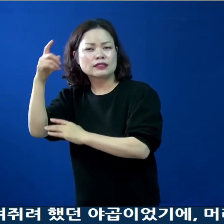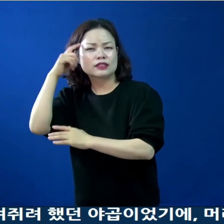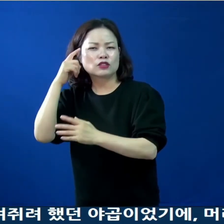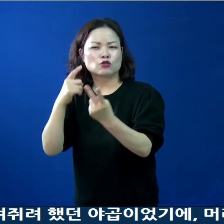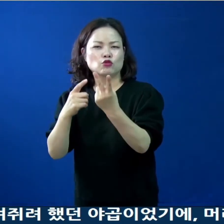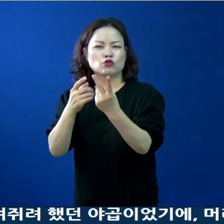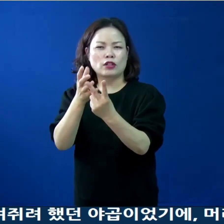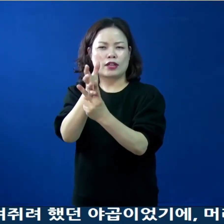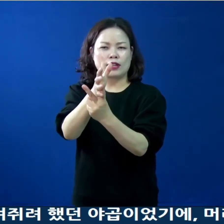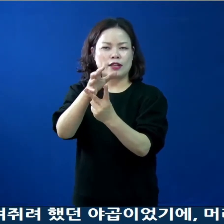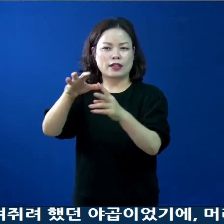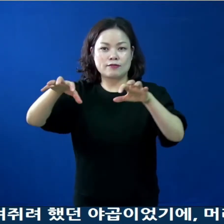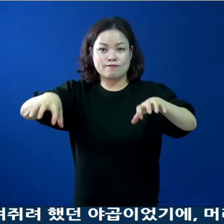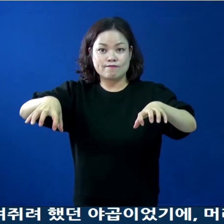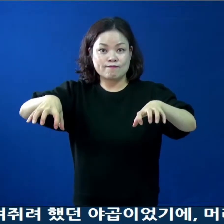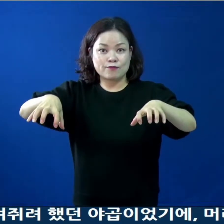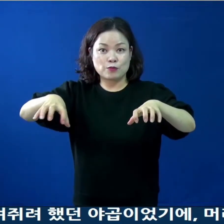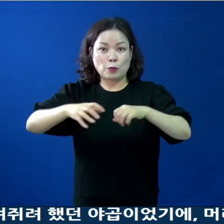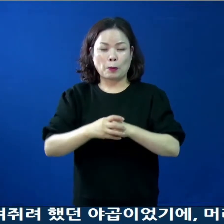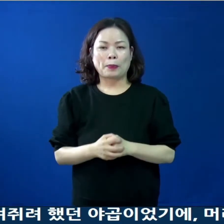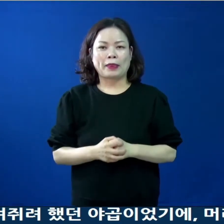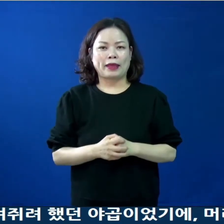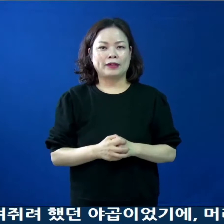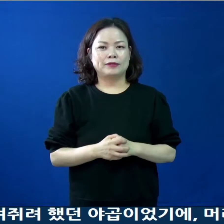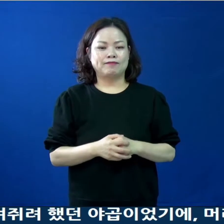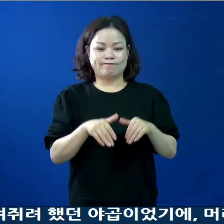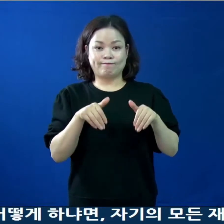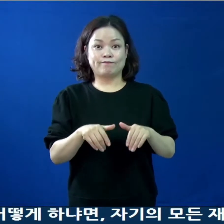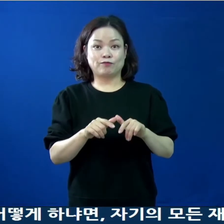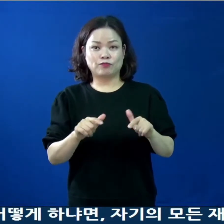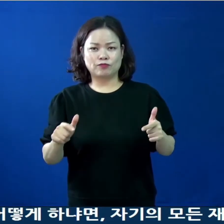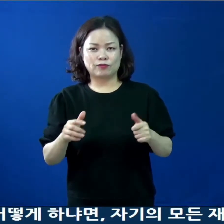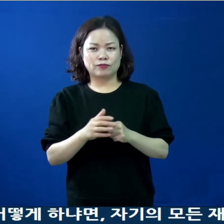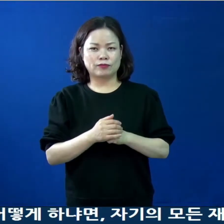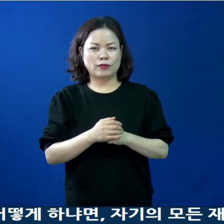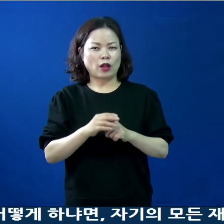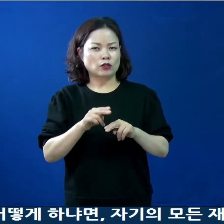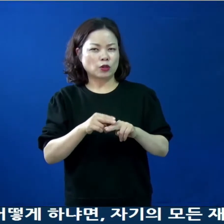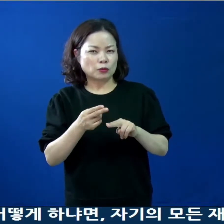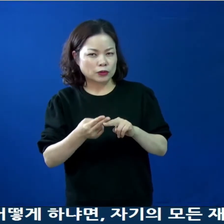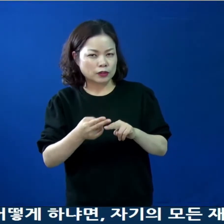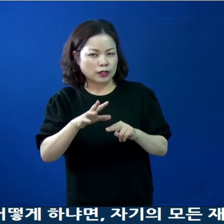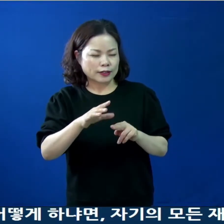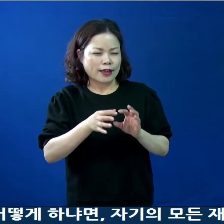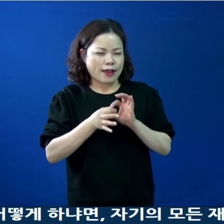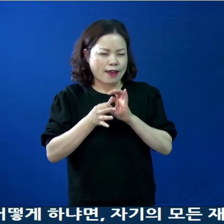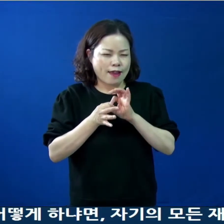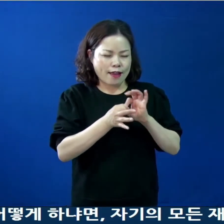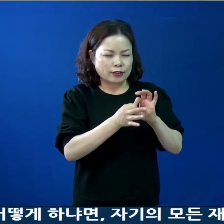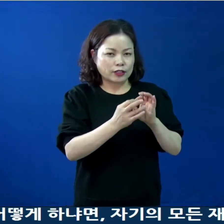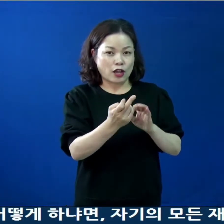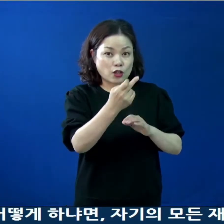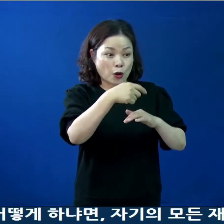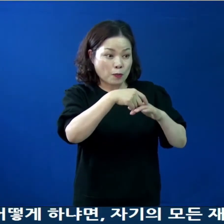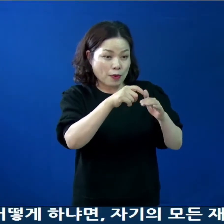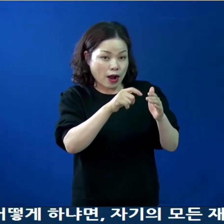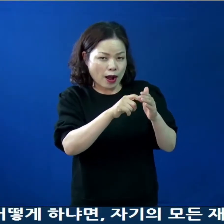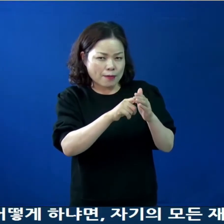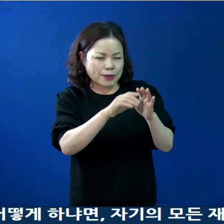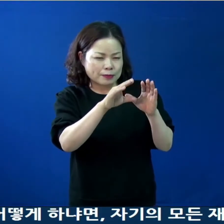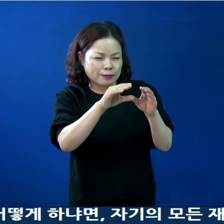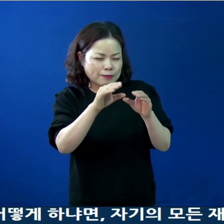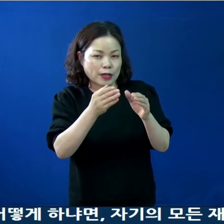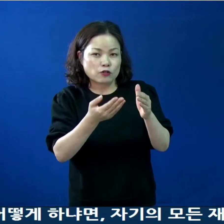패로 나누죠. 그리고 이제 하인들도 선물을 들고 연차적으로 계속 형 마음을 누그러뜨리기